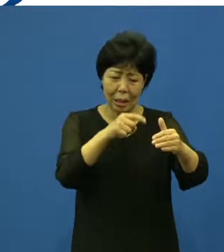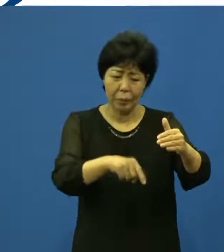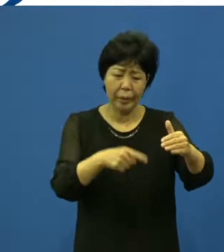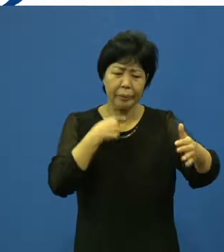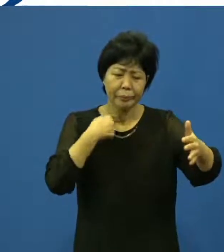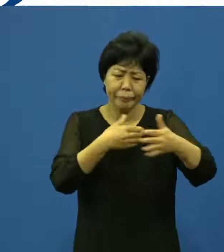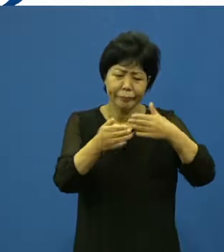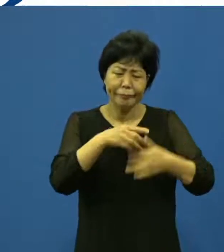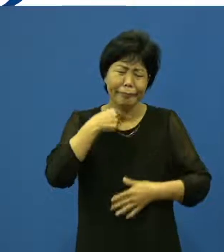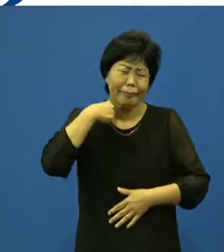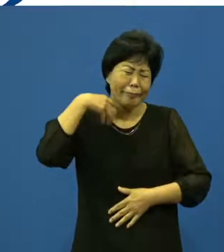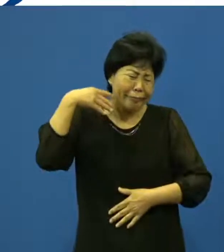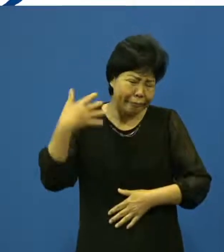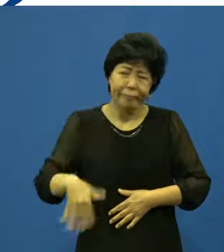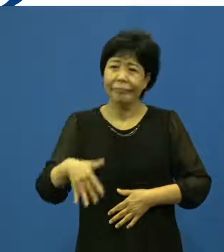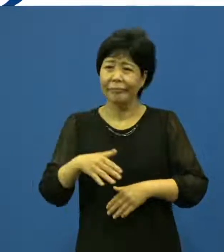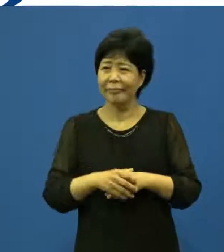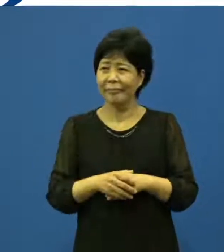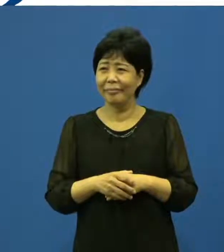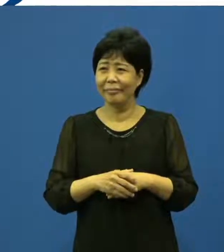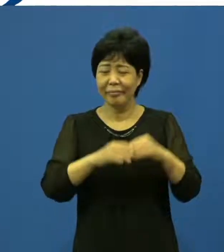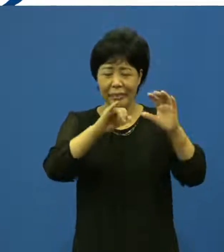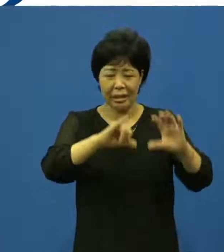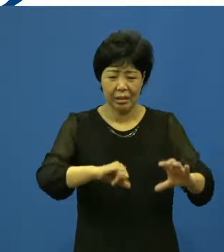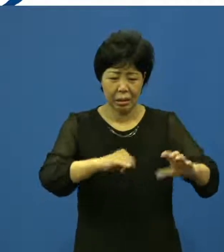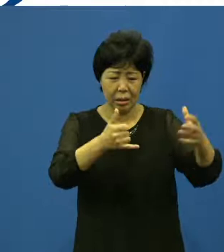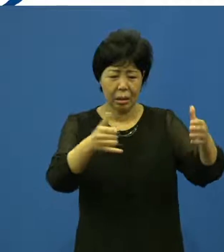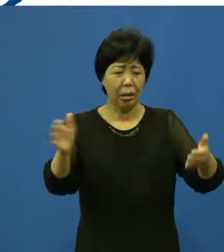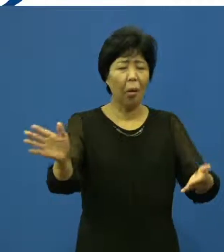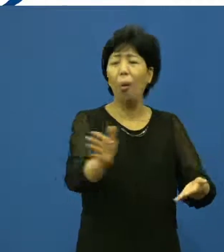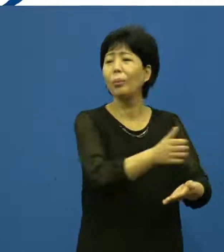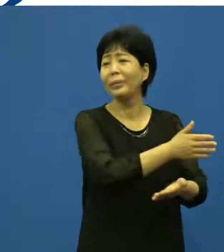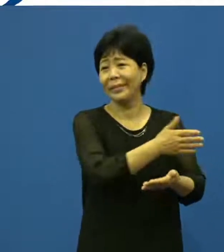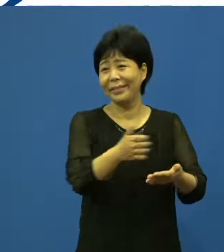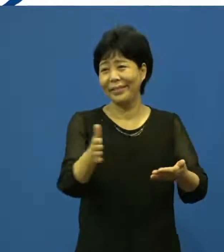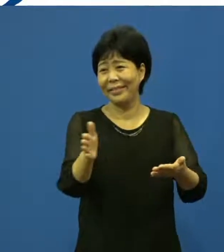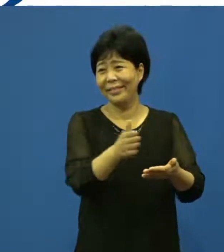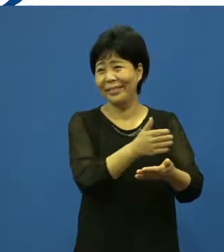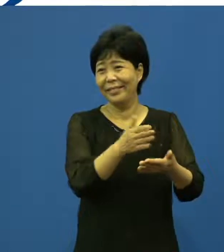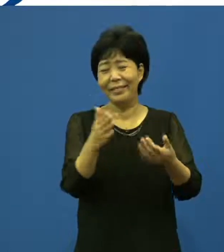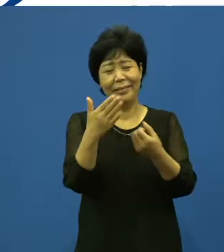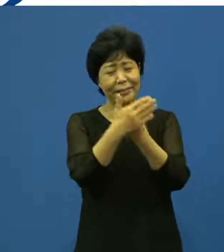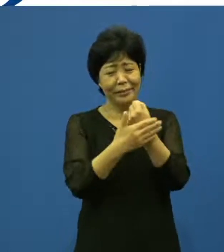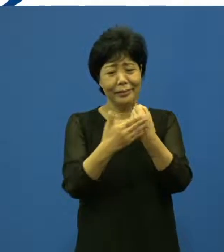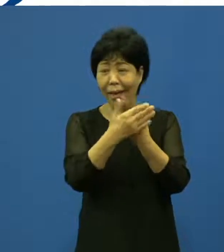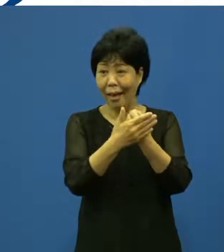때문에 이 세상에 어디에서도 이 은혜를 우리는 경험해 본 적이 없습니다.